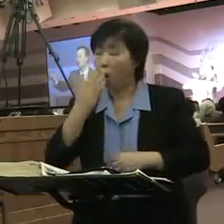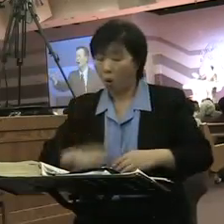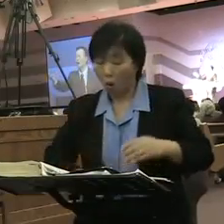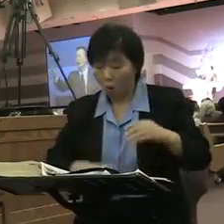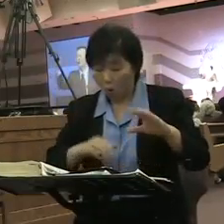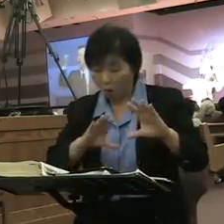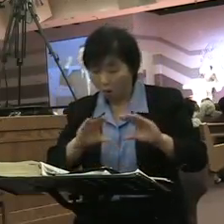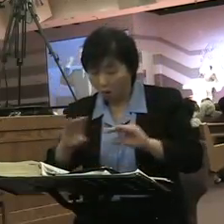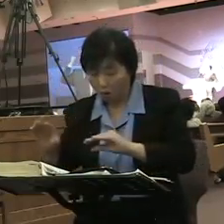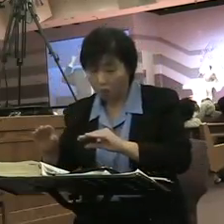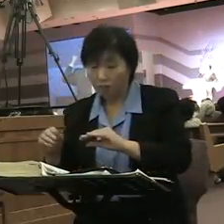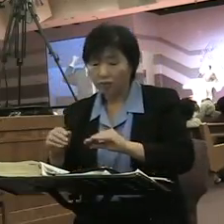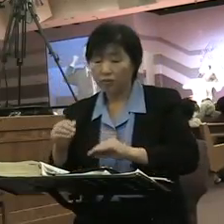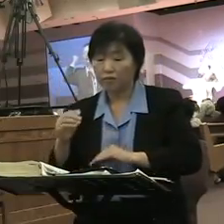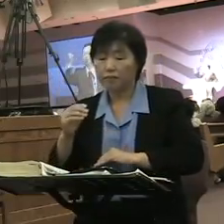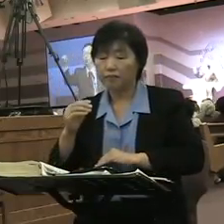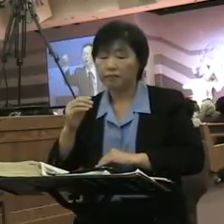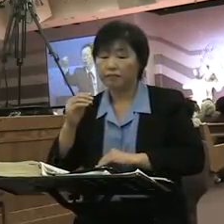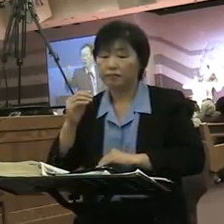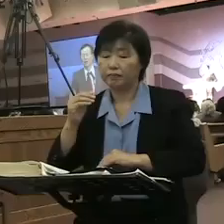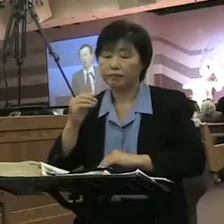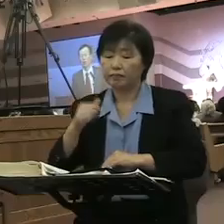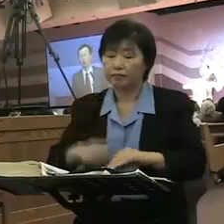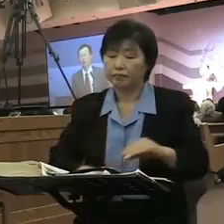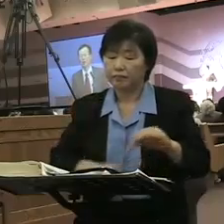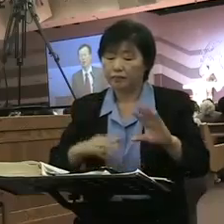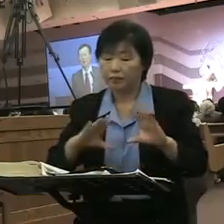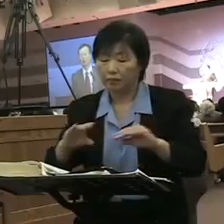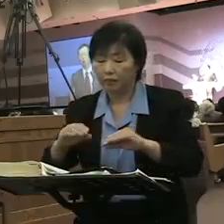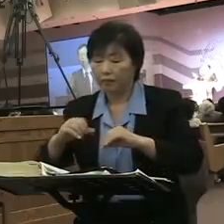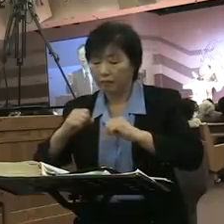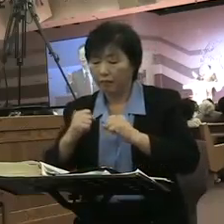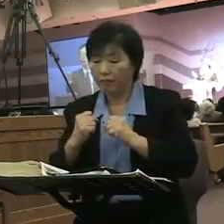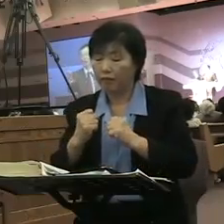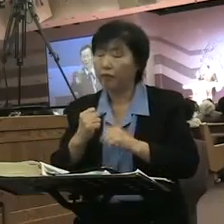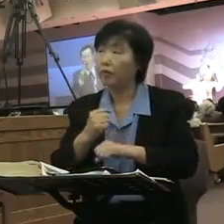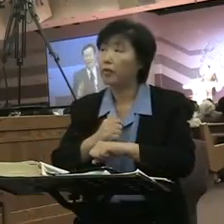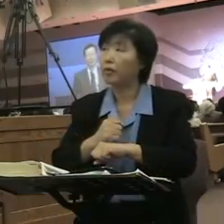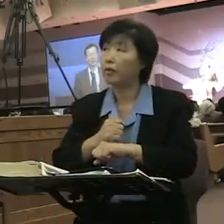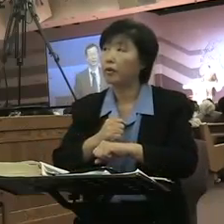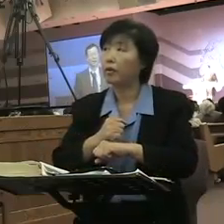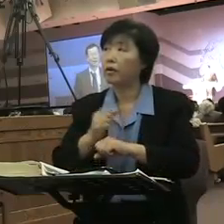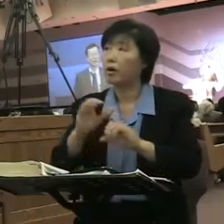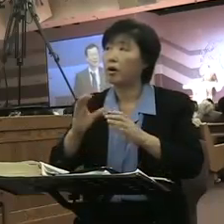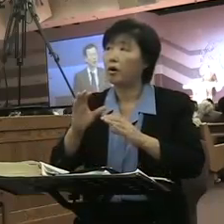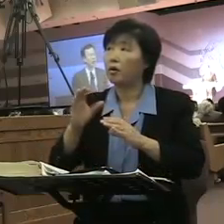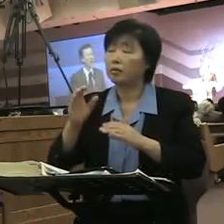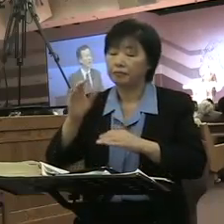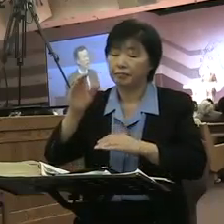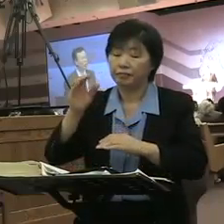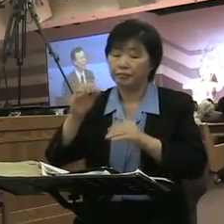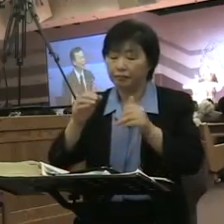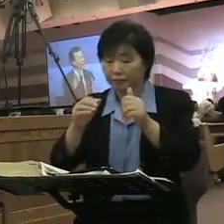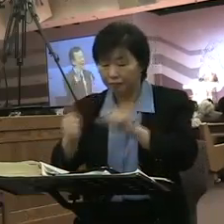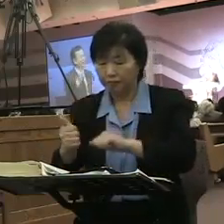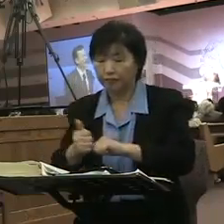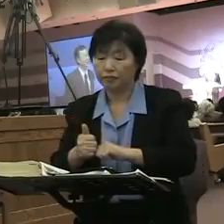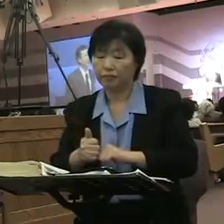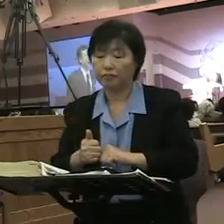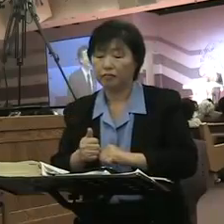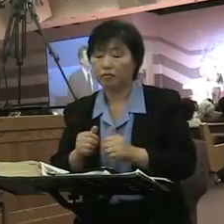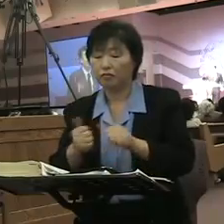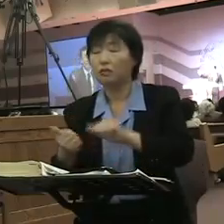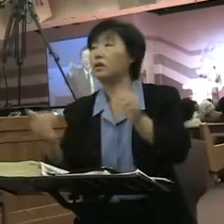온유하고 양순하여서 십자가에 달려 죽은 어린 양이 되었지만 죽은 데서 끝난 게 아닙니다. 예수님의 죽음이